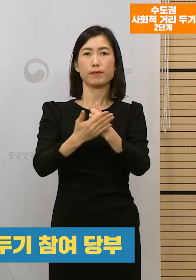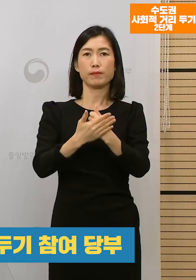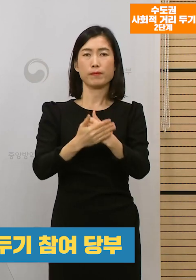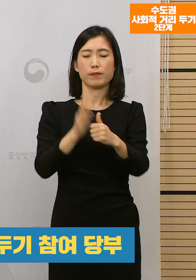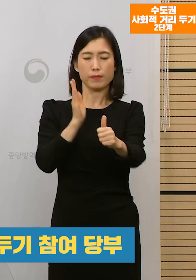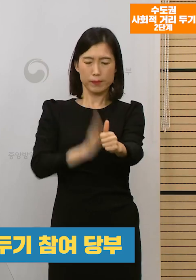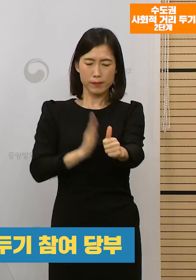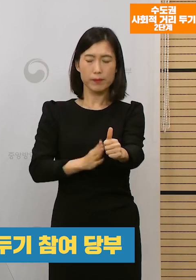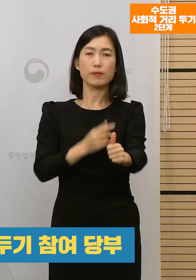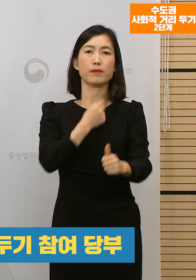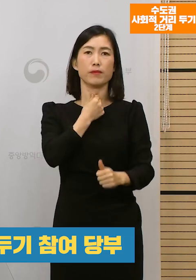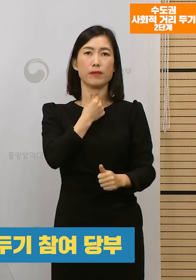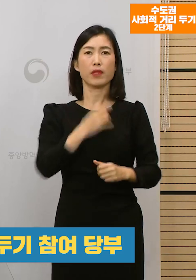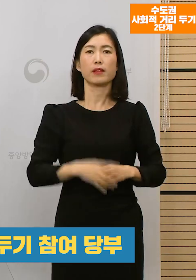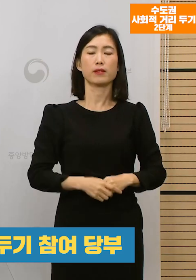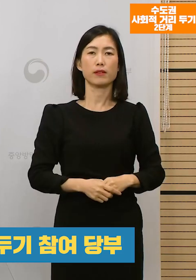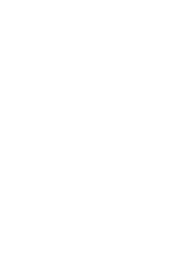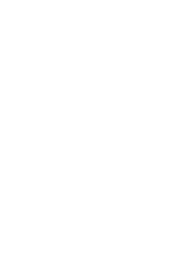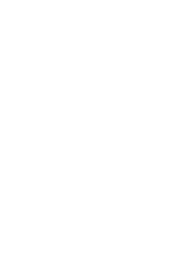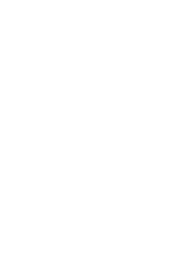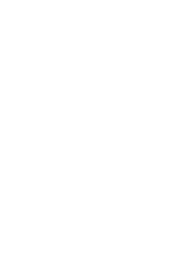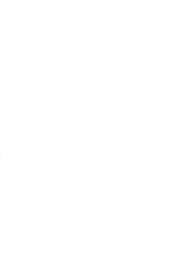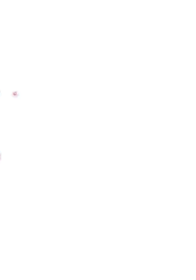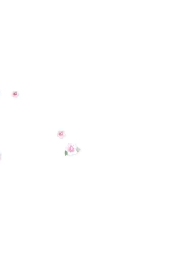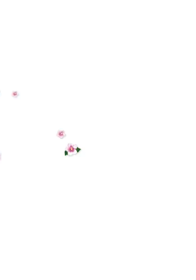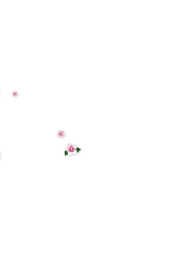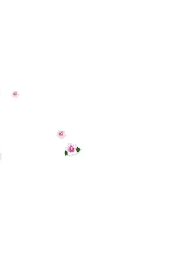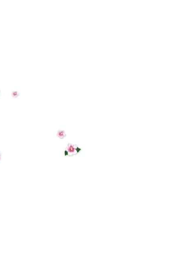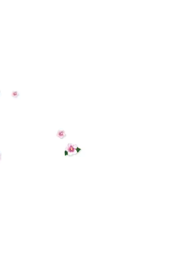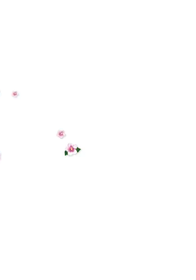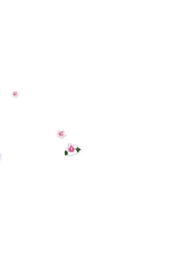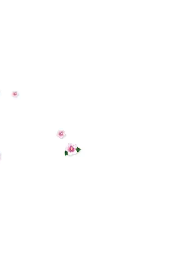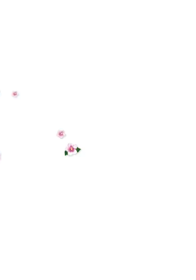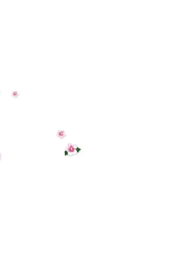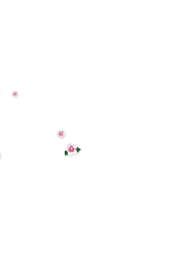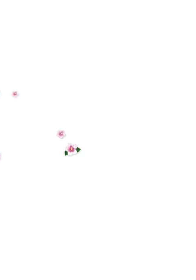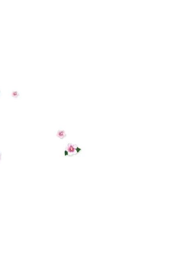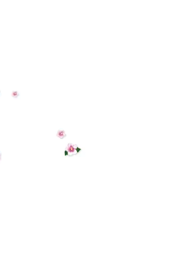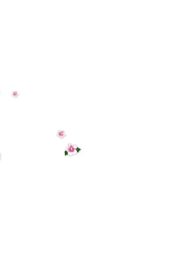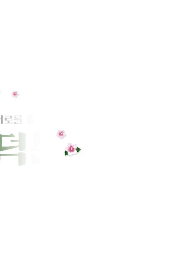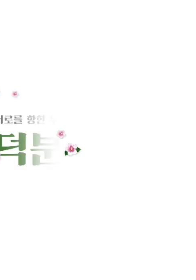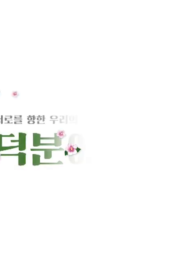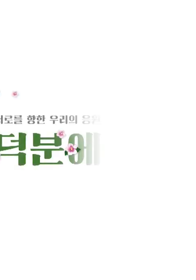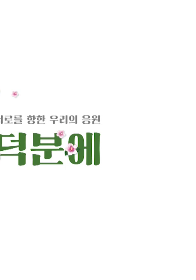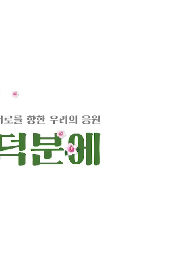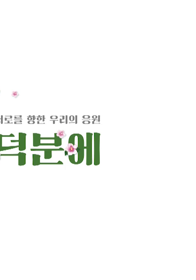것을 간곡하게 호소를 드립니다.